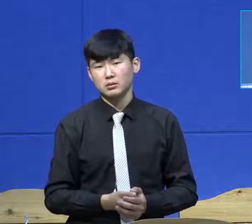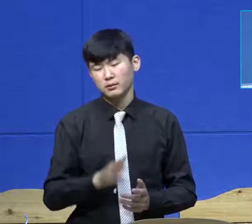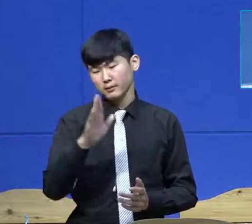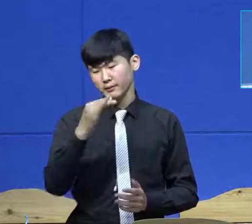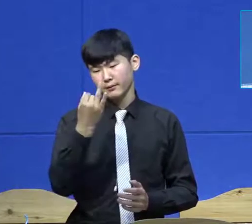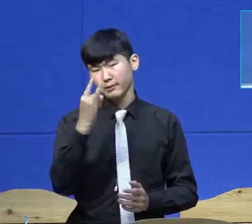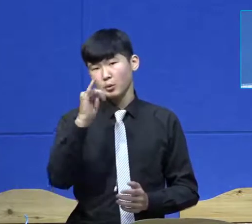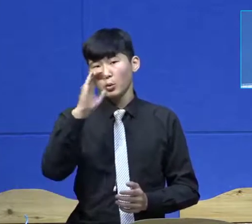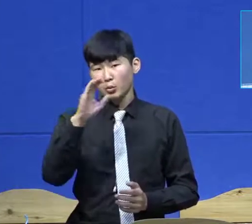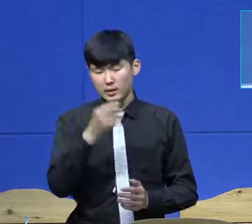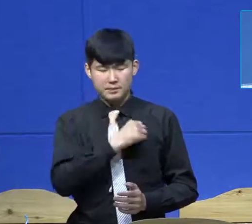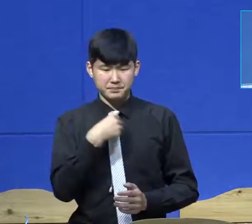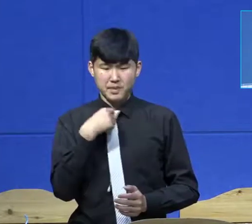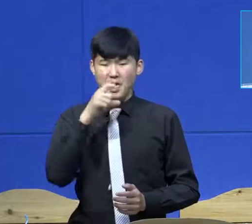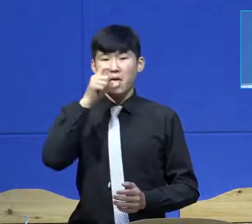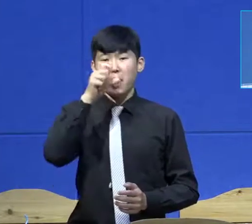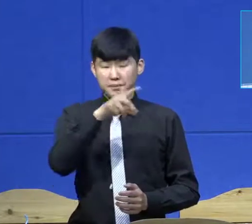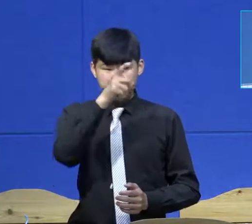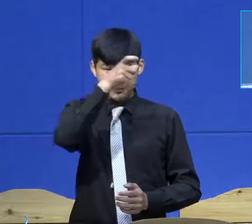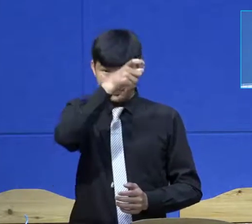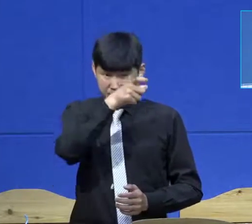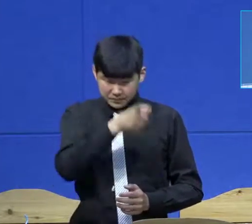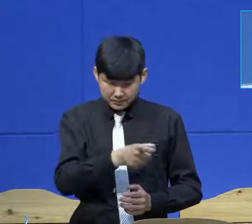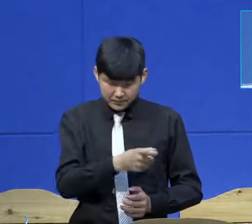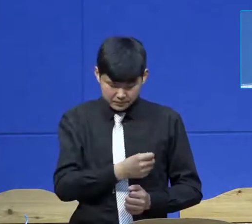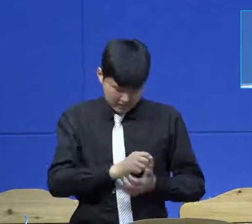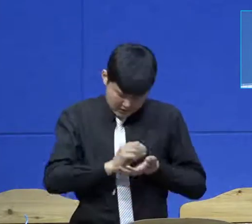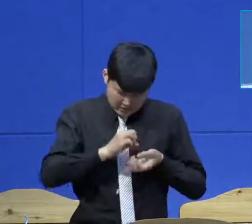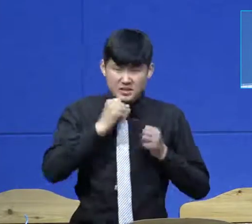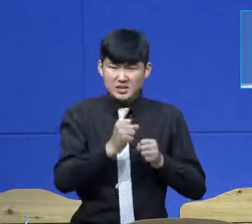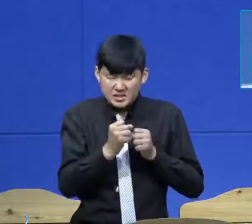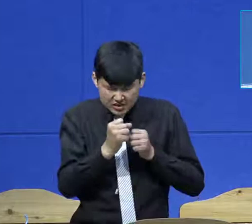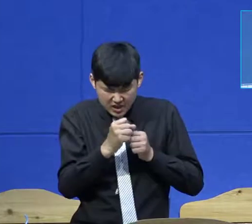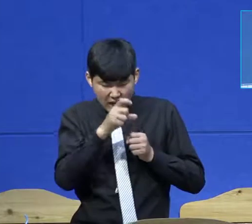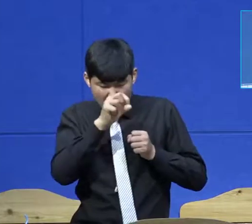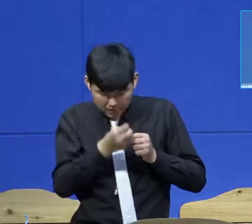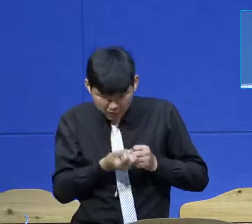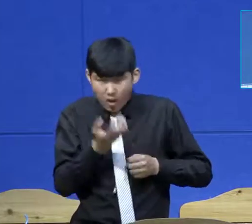Вирусыг эмчлэх им миг нэг хүн гаргаж ирээд